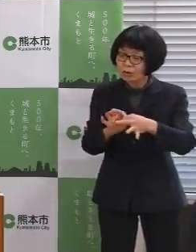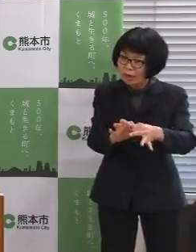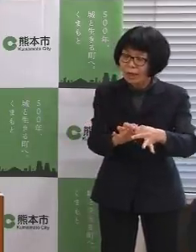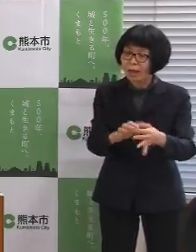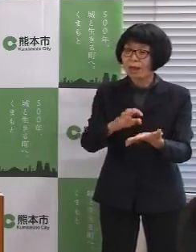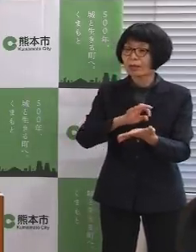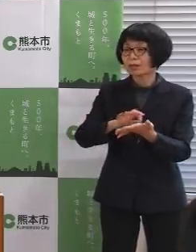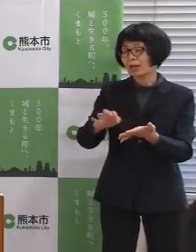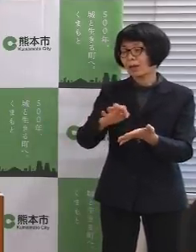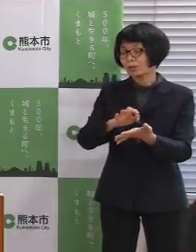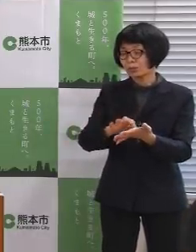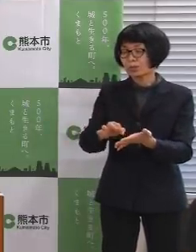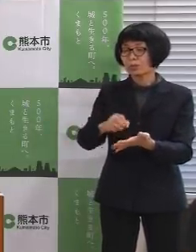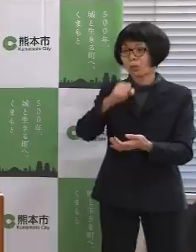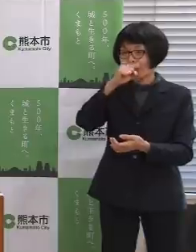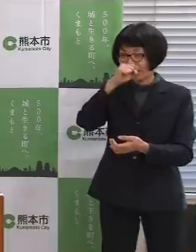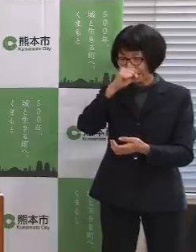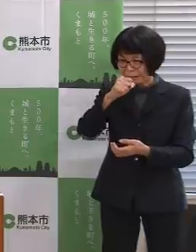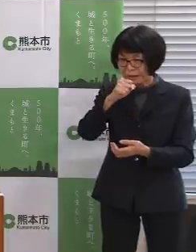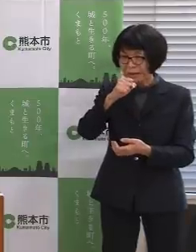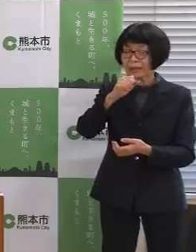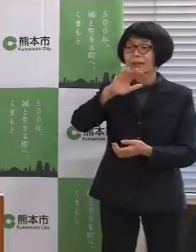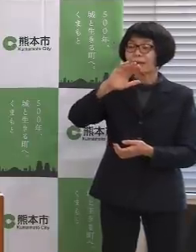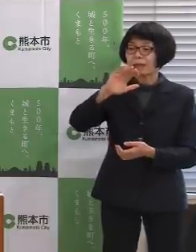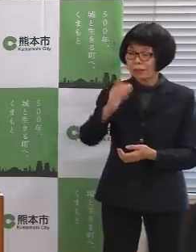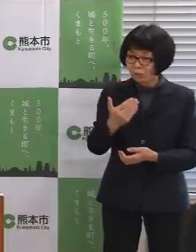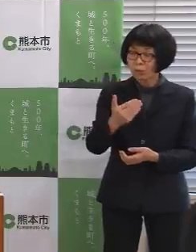ということは、されているんです。ところが、